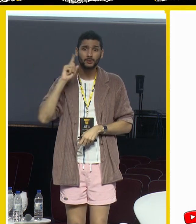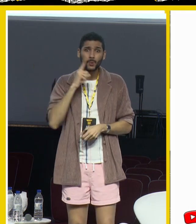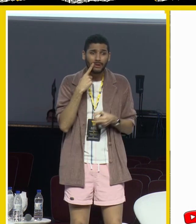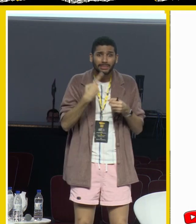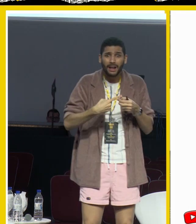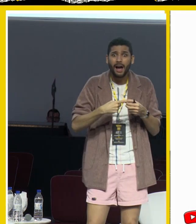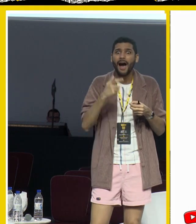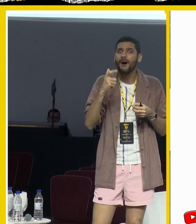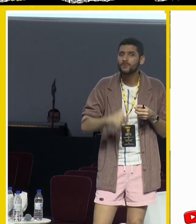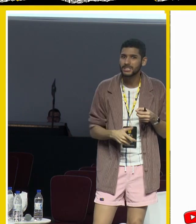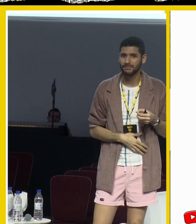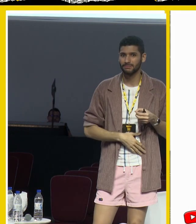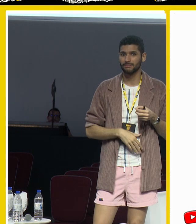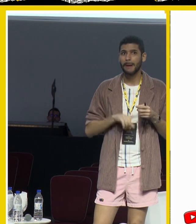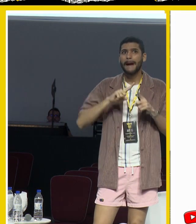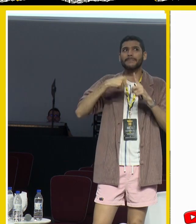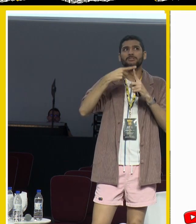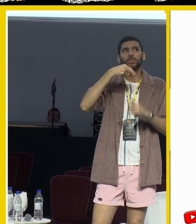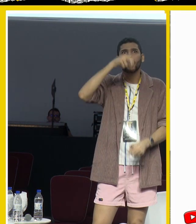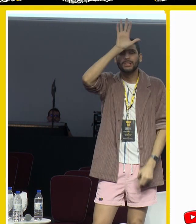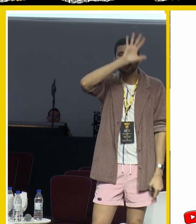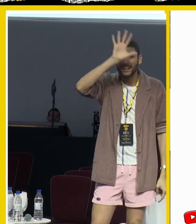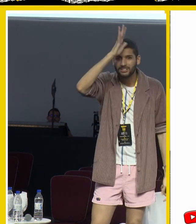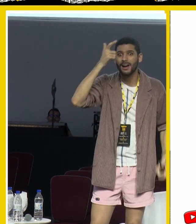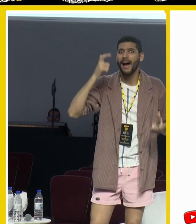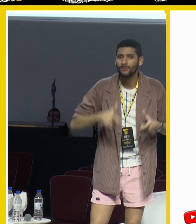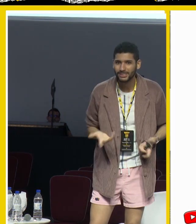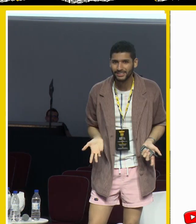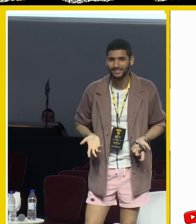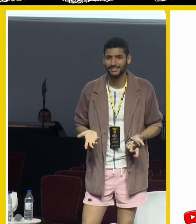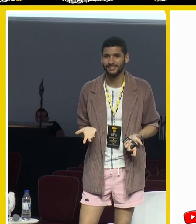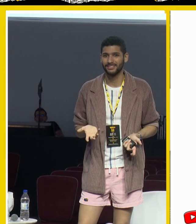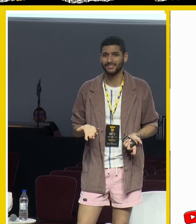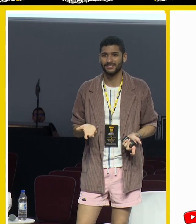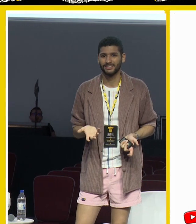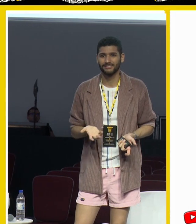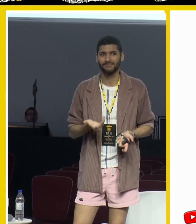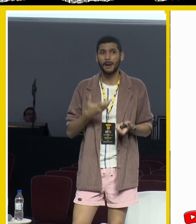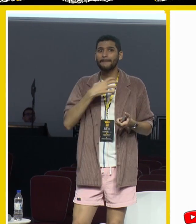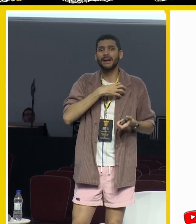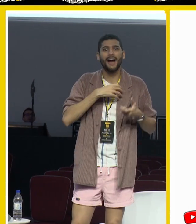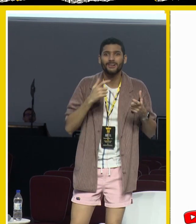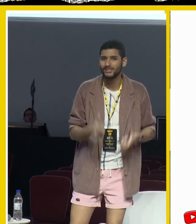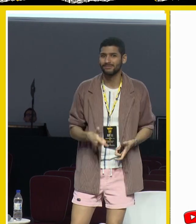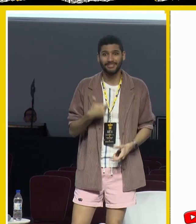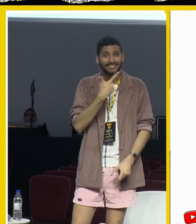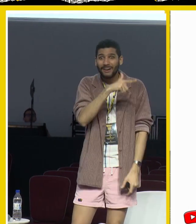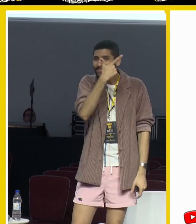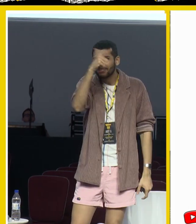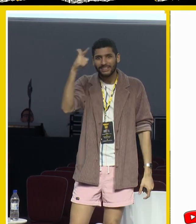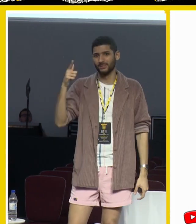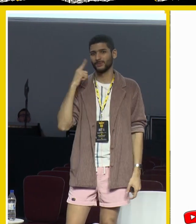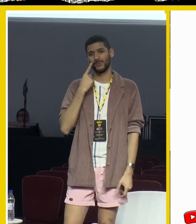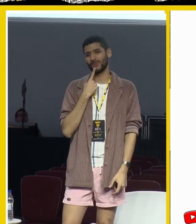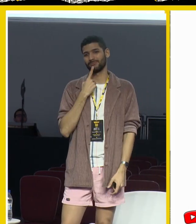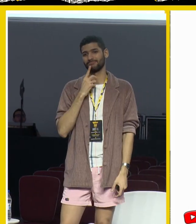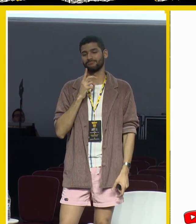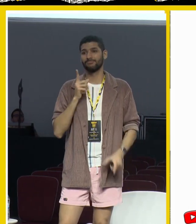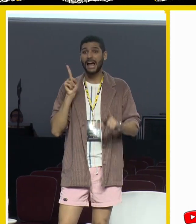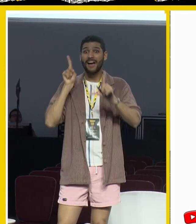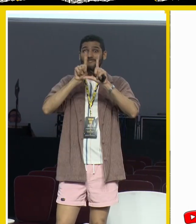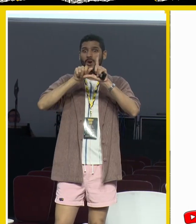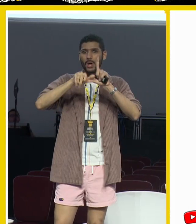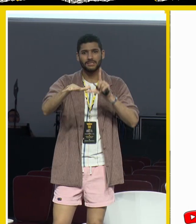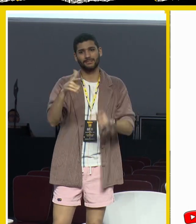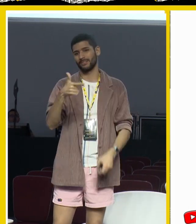acessibilidade mais recursos nas capitais e também no nordeste do brasil na bahia onde que tem